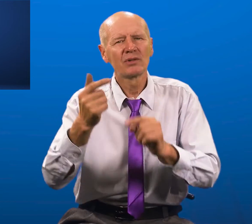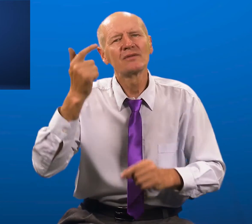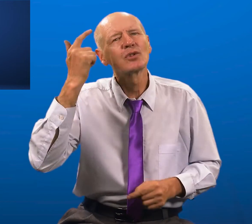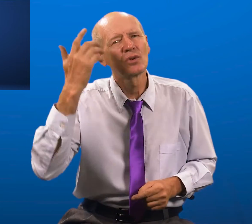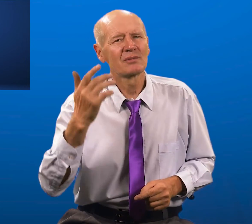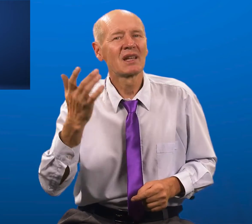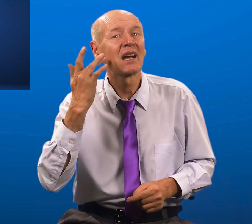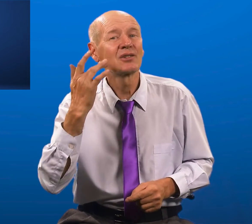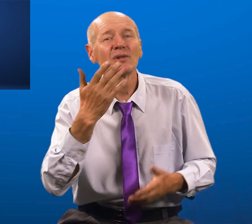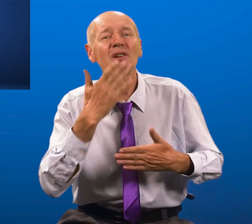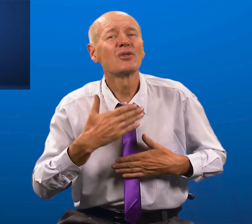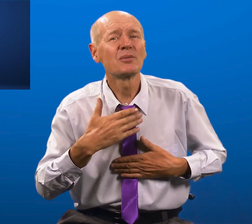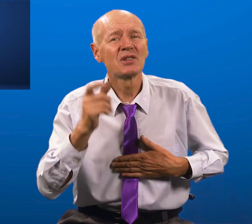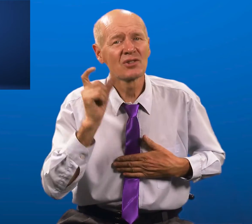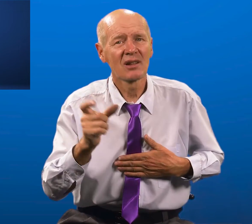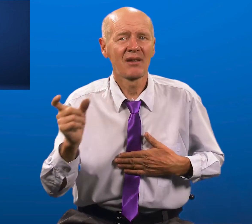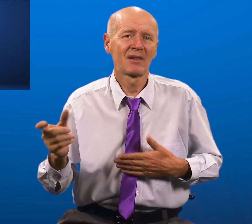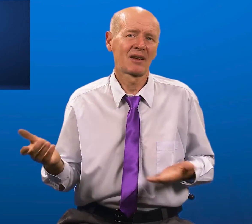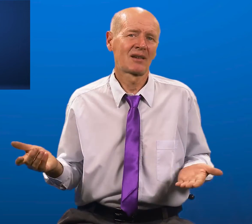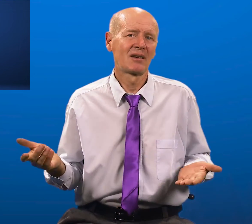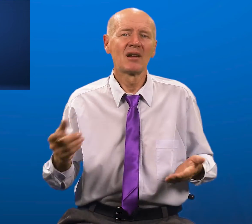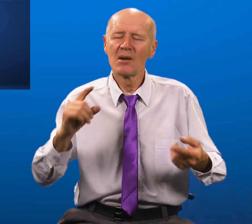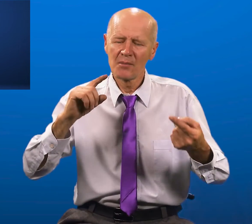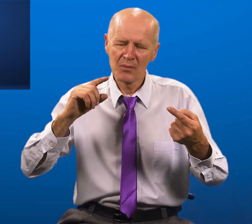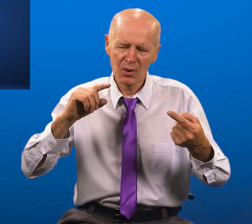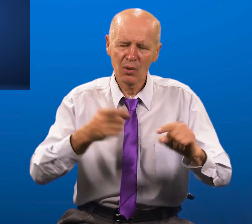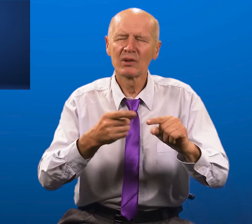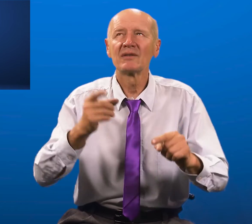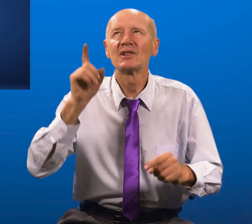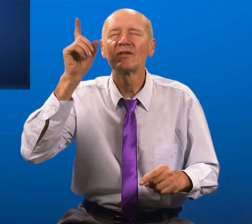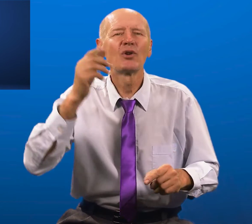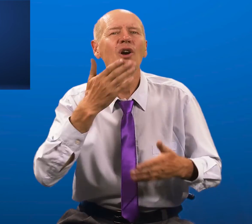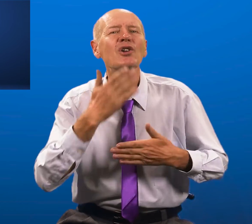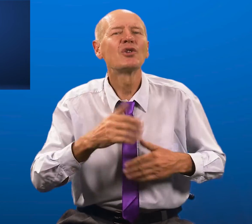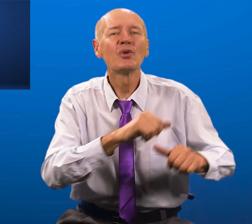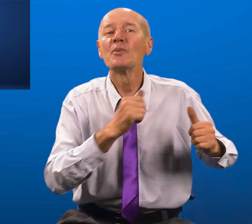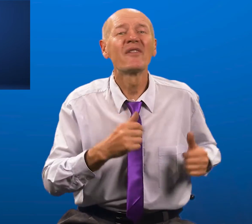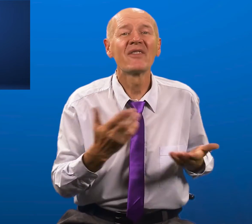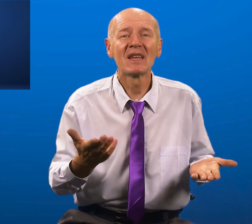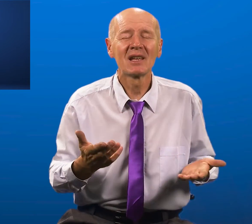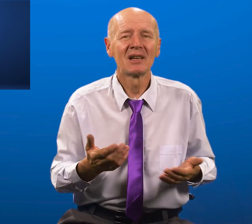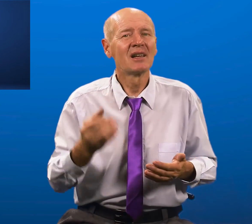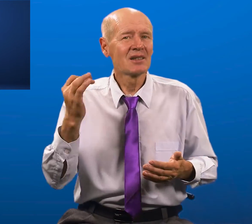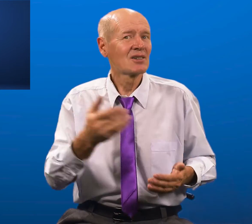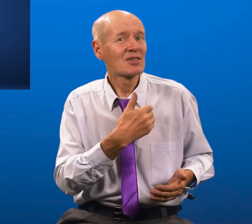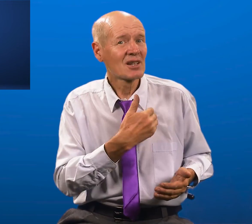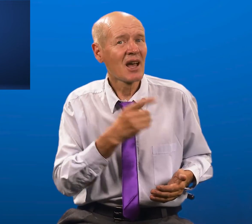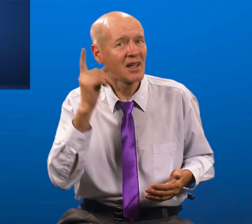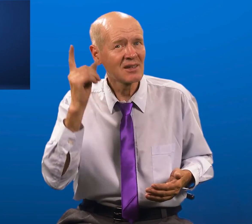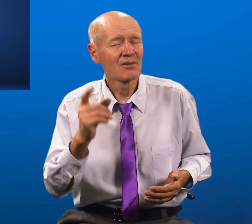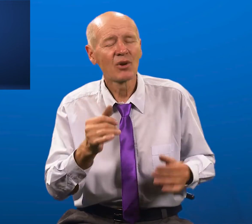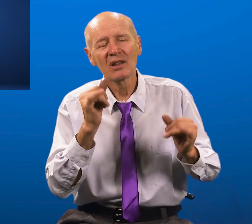Господа, который любит человека, против его любви и тех намерений, которые он предлагает этому человечеству.